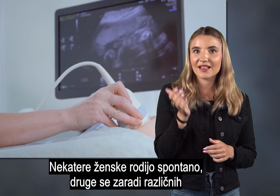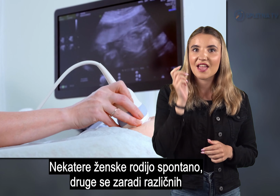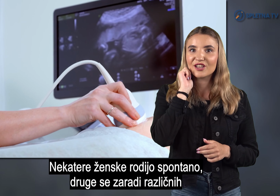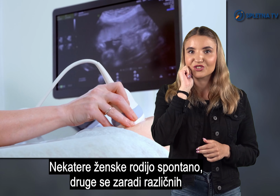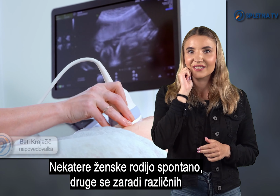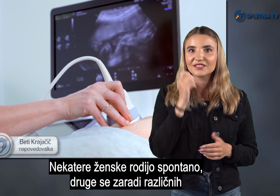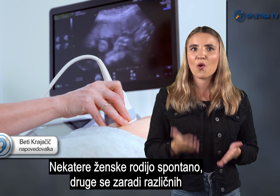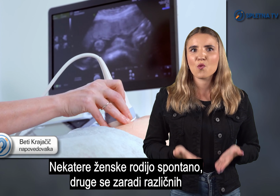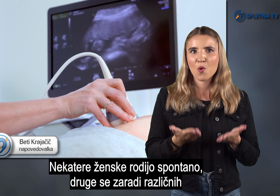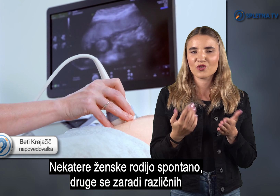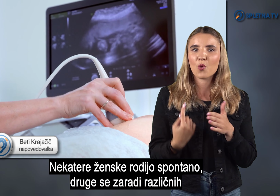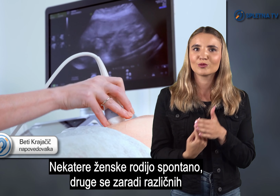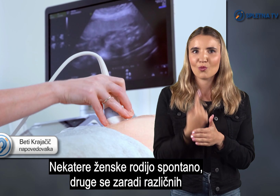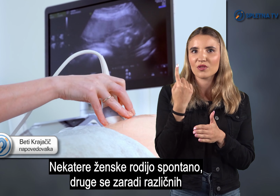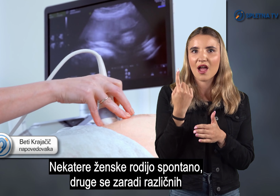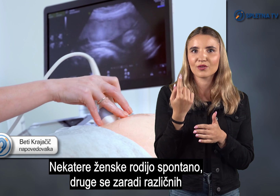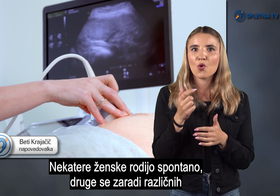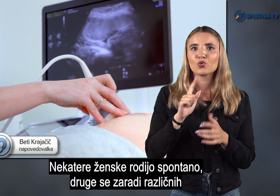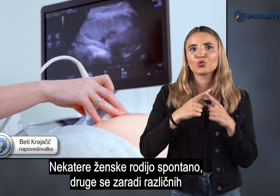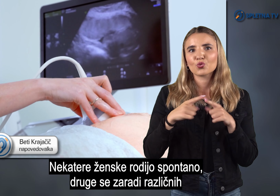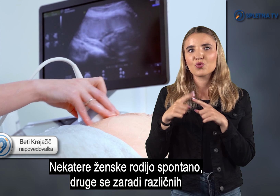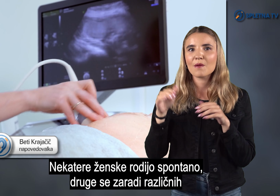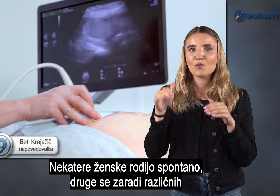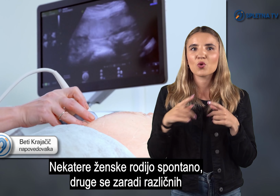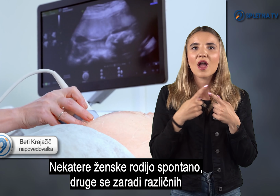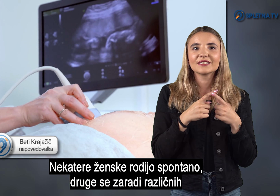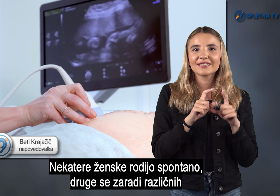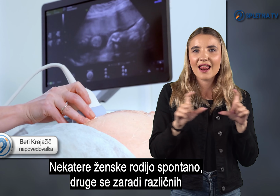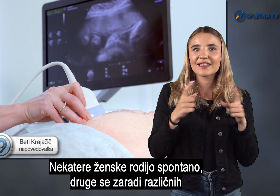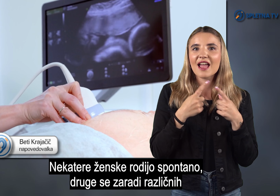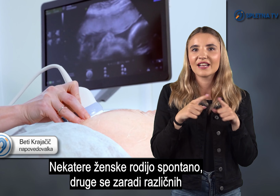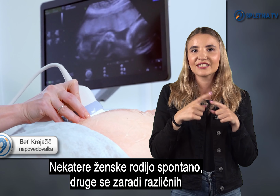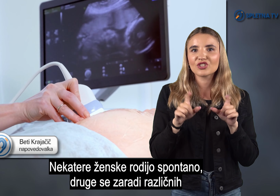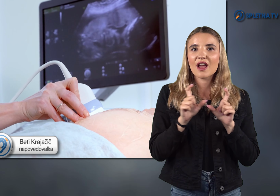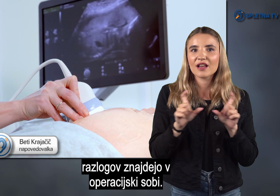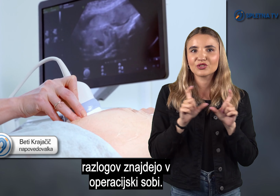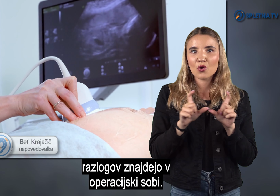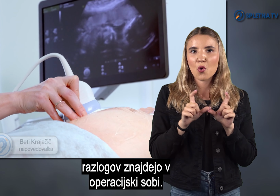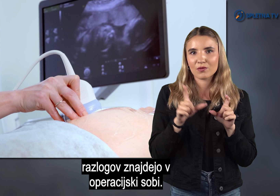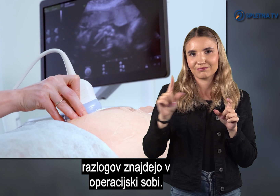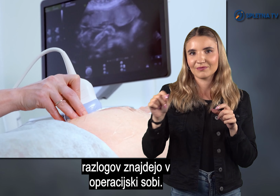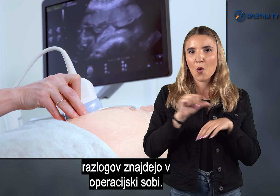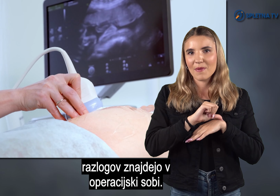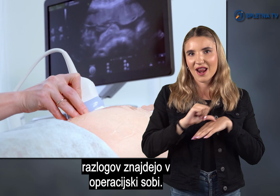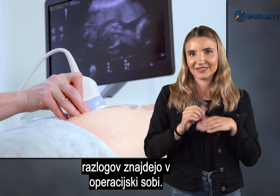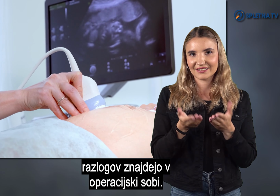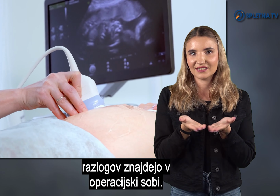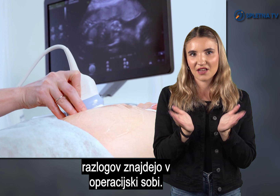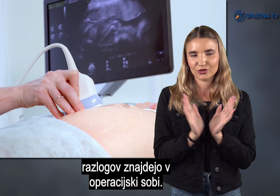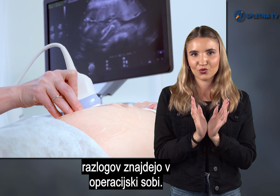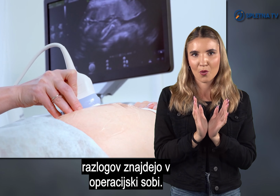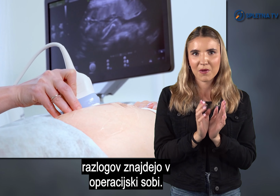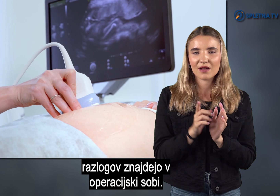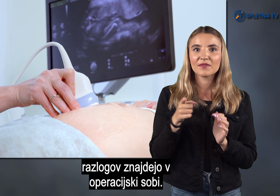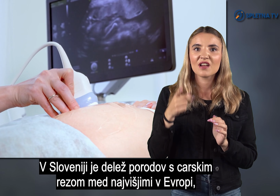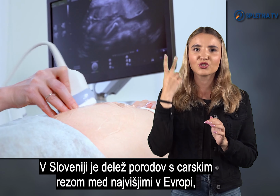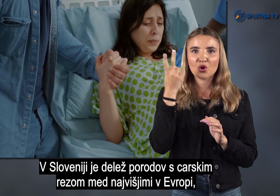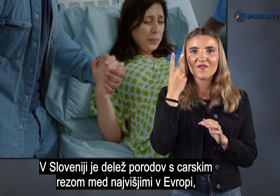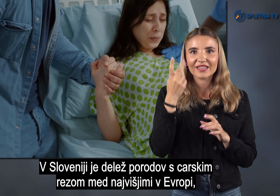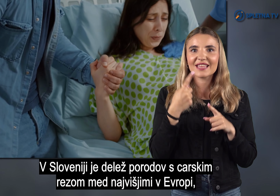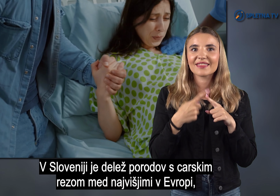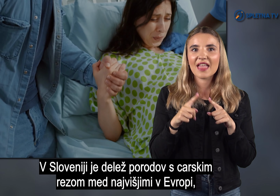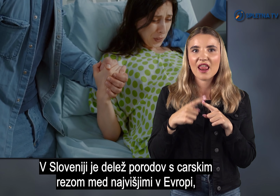Nekatere ženske rodijo spontano, druge se zaradi različnih razlogov znajdejo v operacijski sobi.